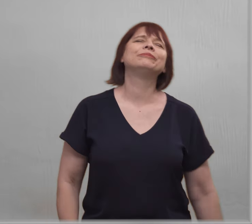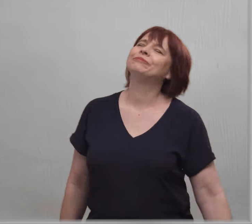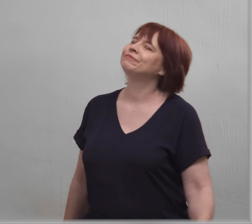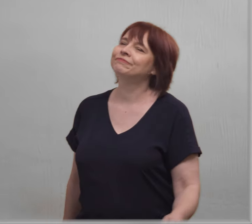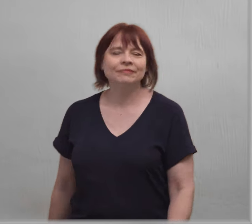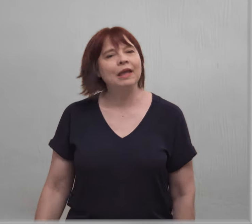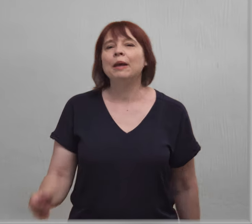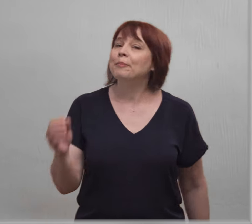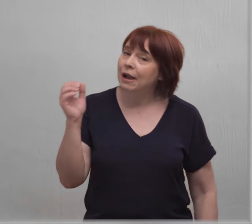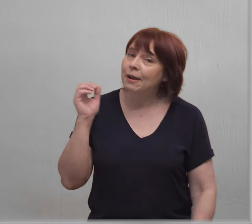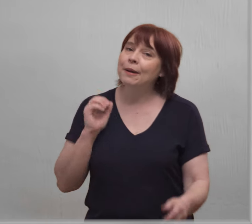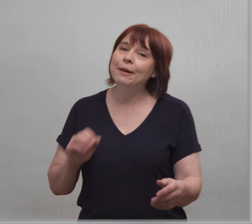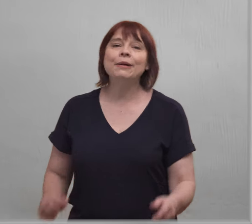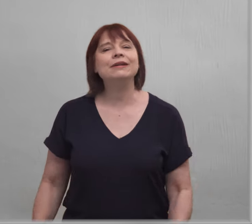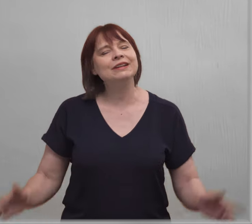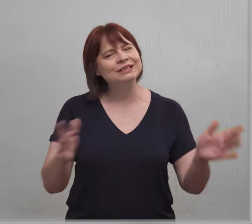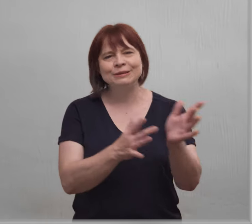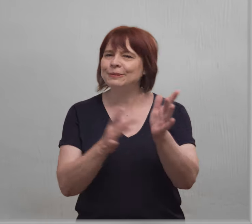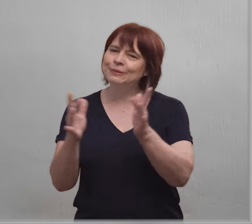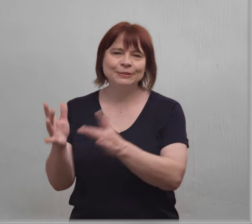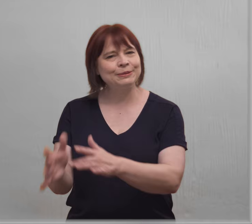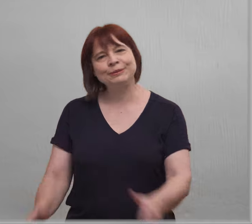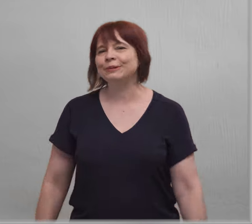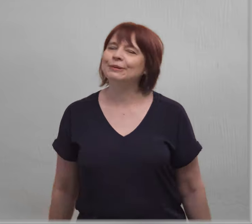Иисус. О,